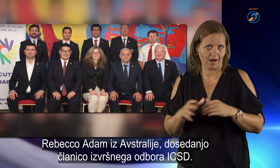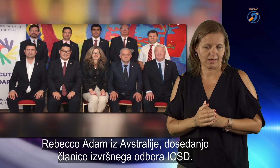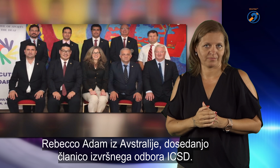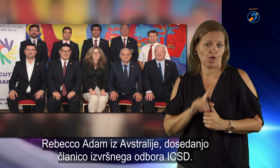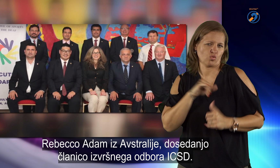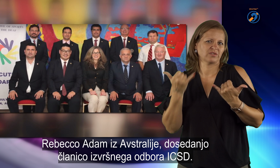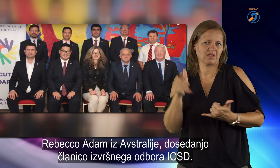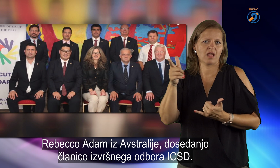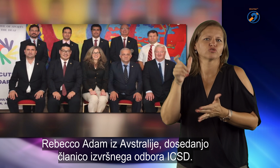ICSD.